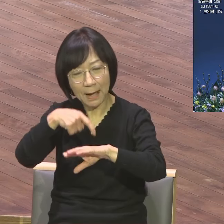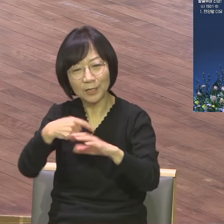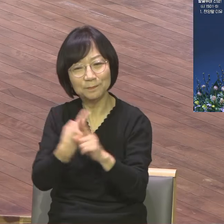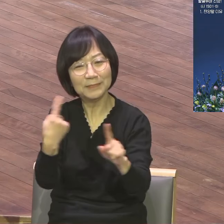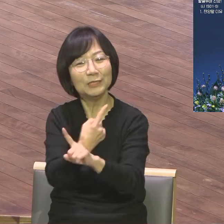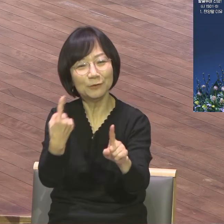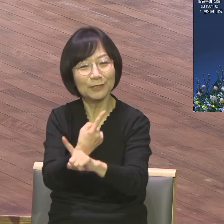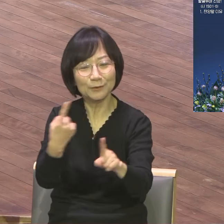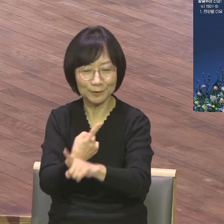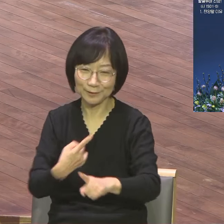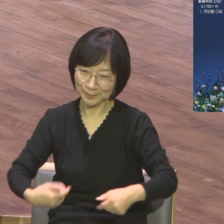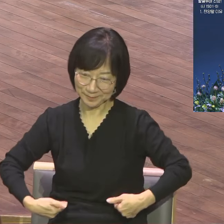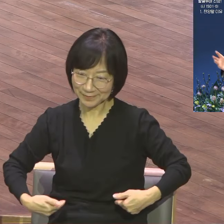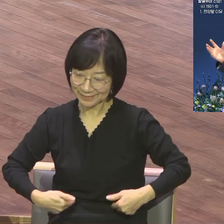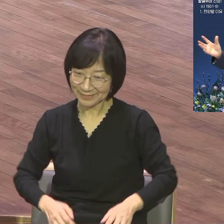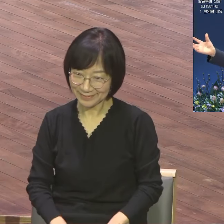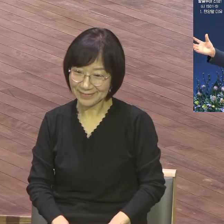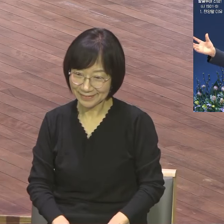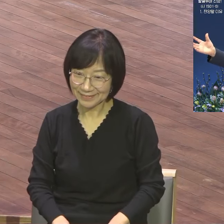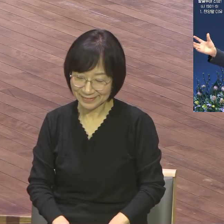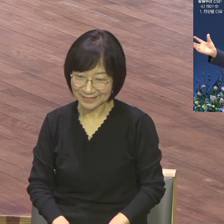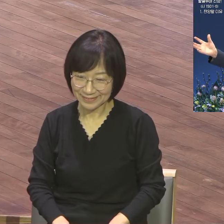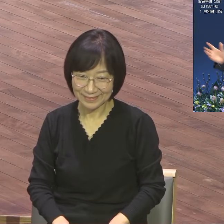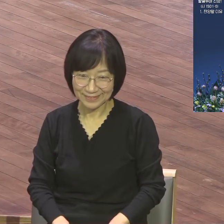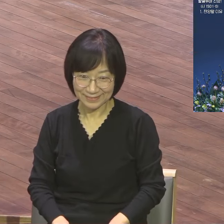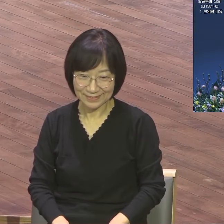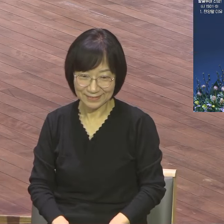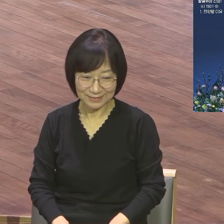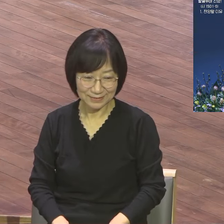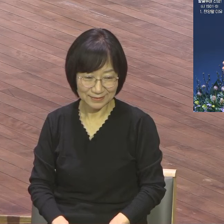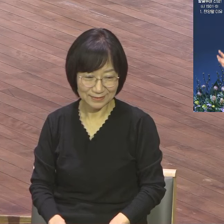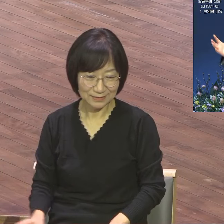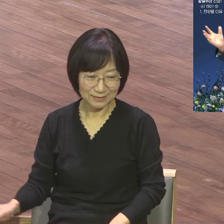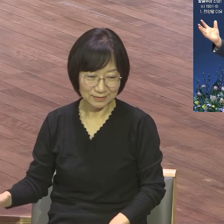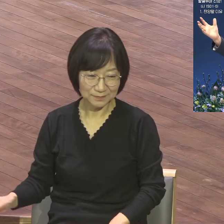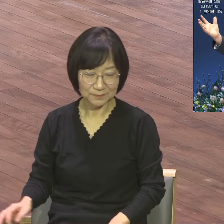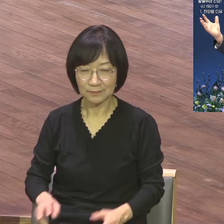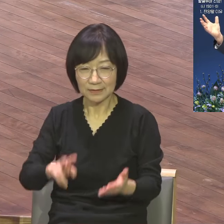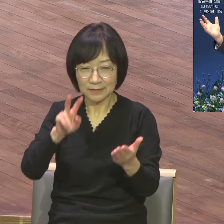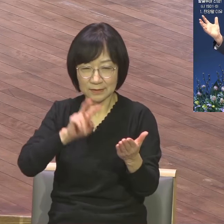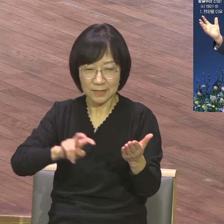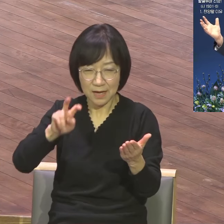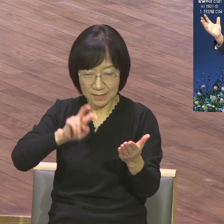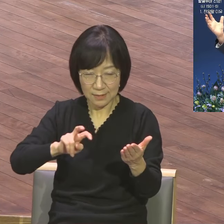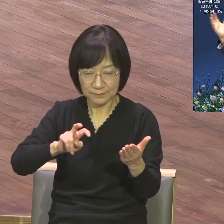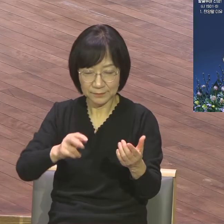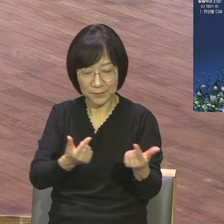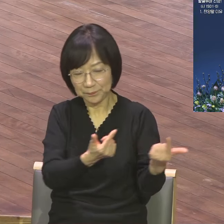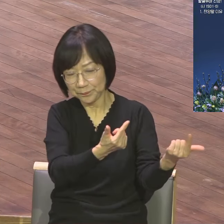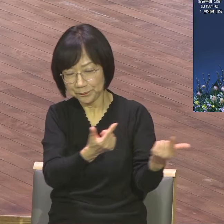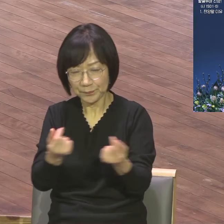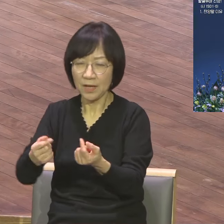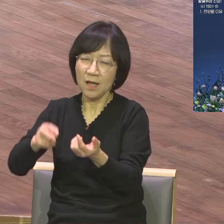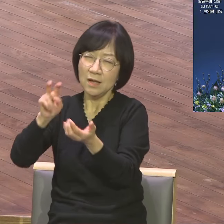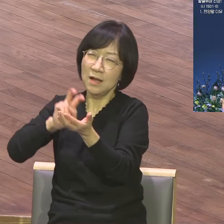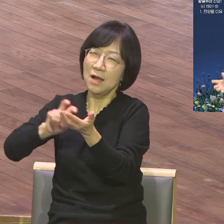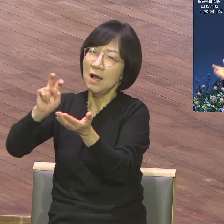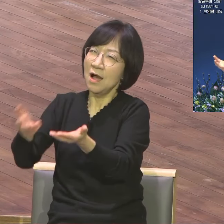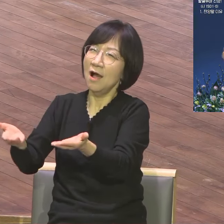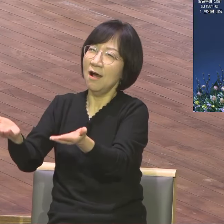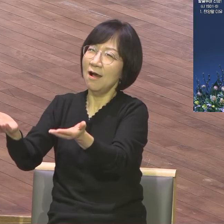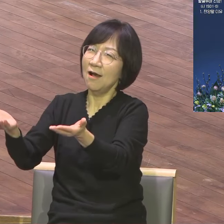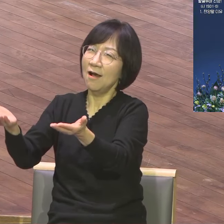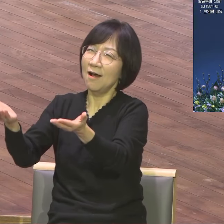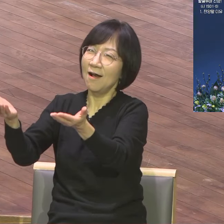그 시간이 그냥 그 찬양 찬양 내 찬양 하나 부를 때 하나님이 찬양을 높이 받으시잖아요. 그